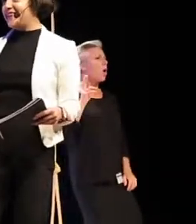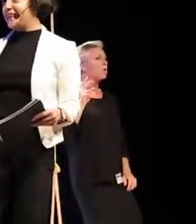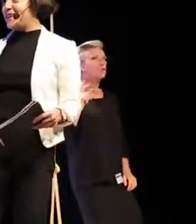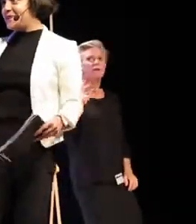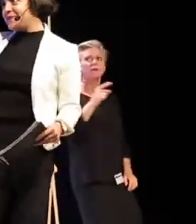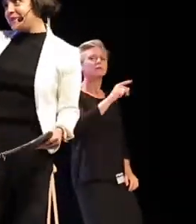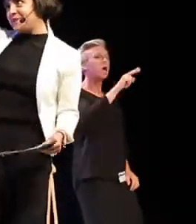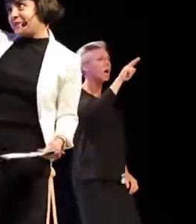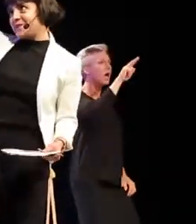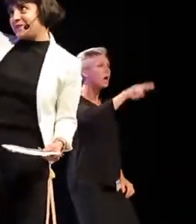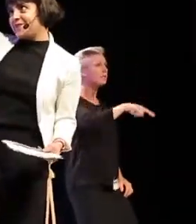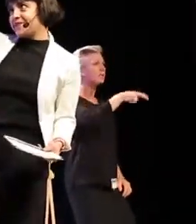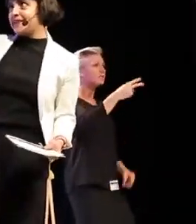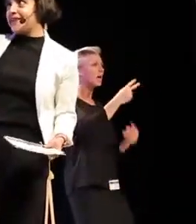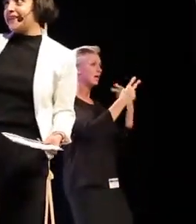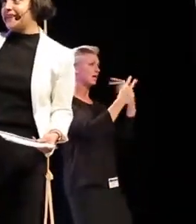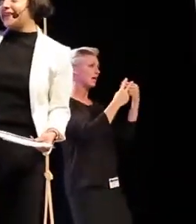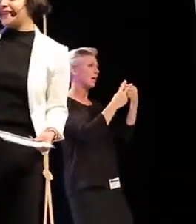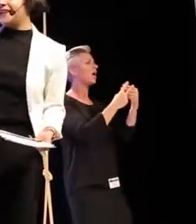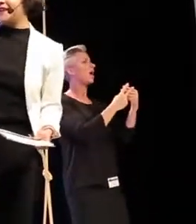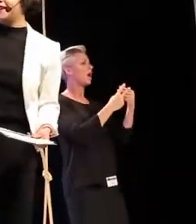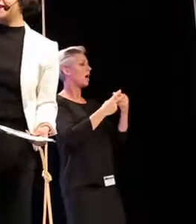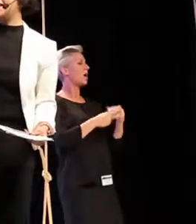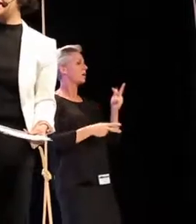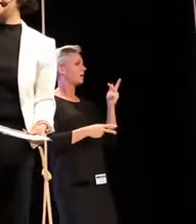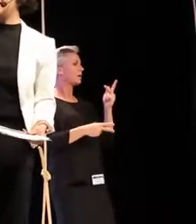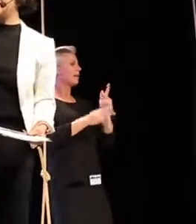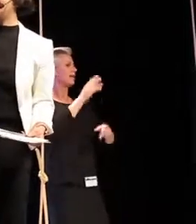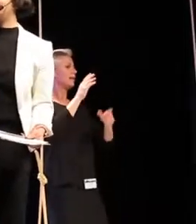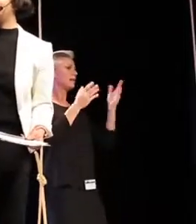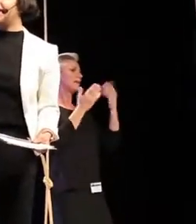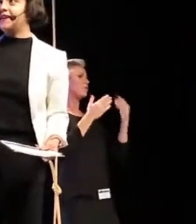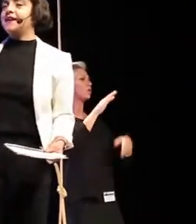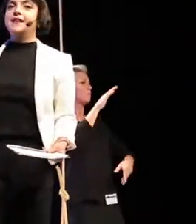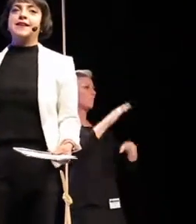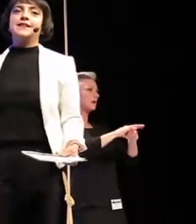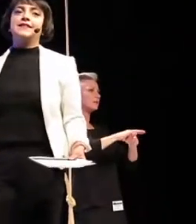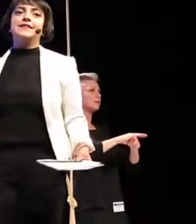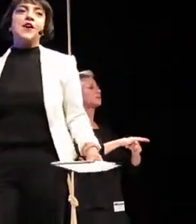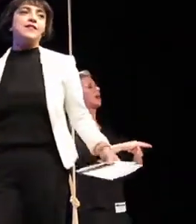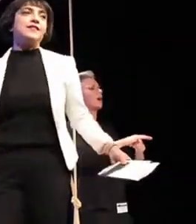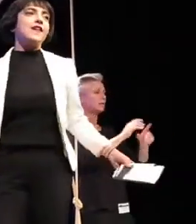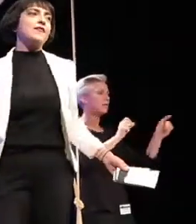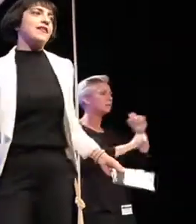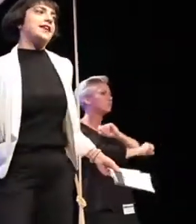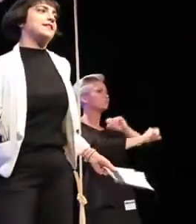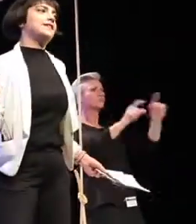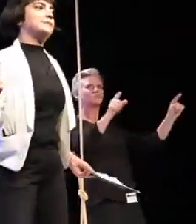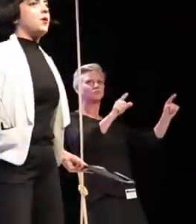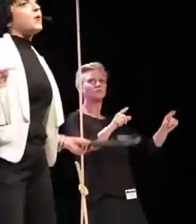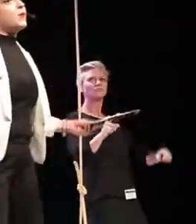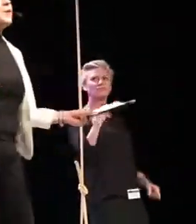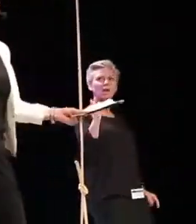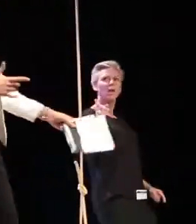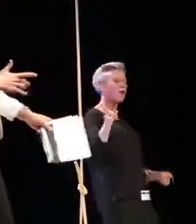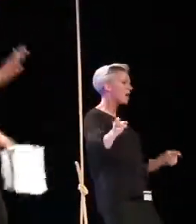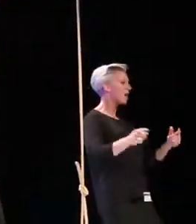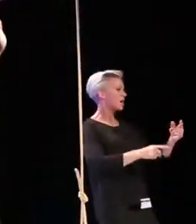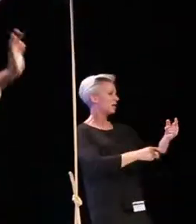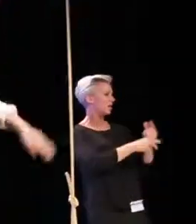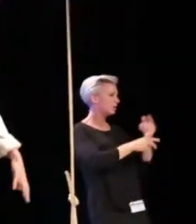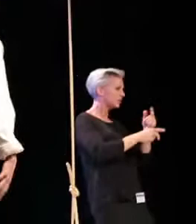hashtagga klimatvaxa. Twittra ut så här nyheterna sprider sig runt om i hela världen. Ta selfies. Welcome